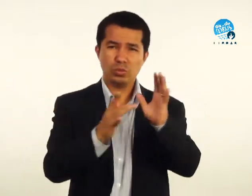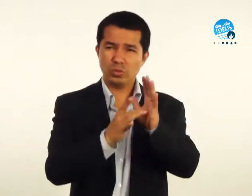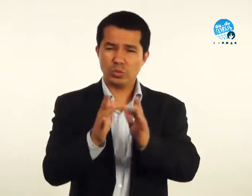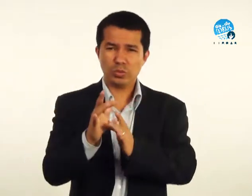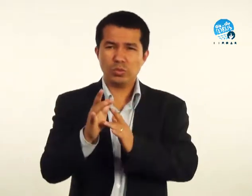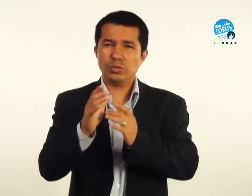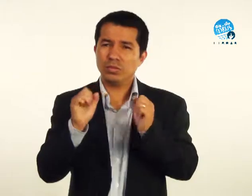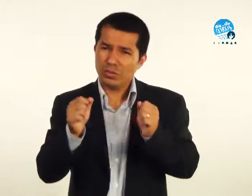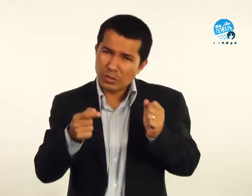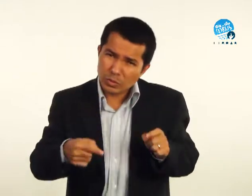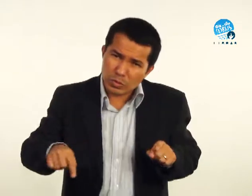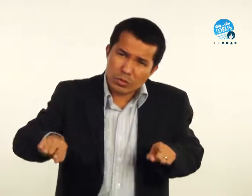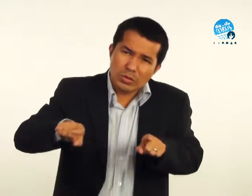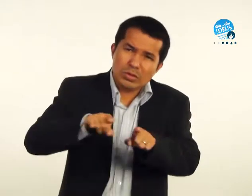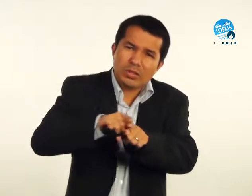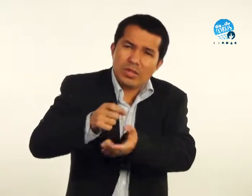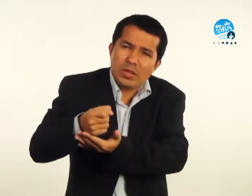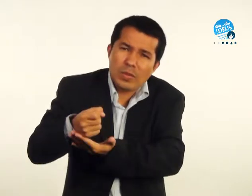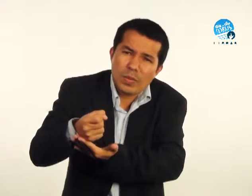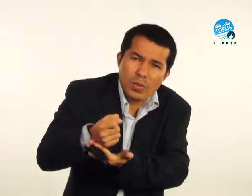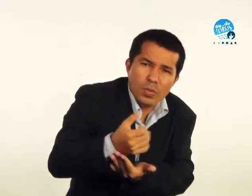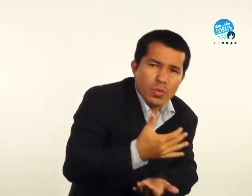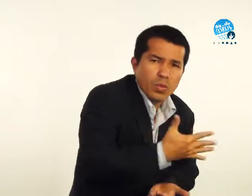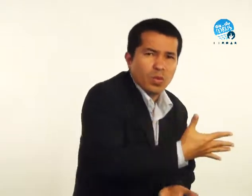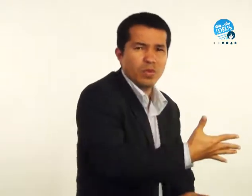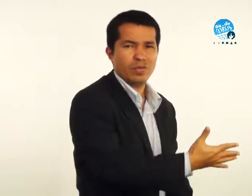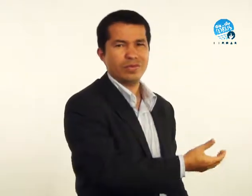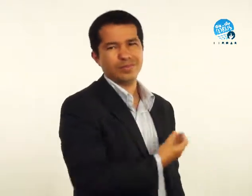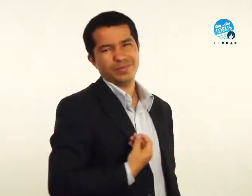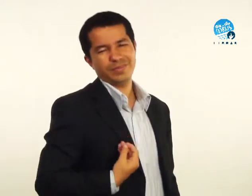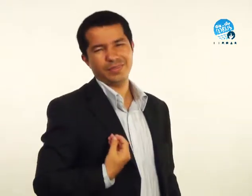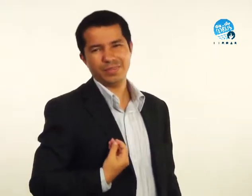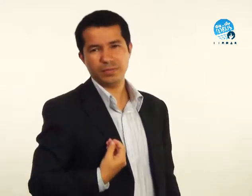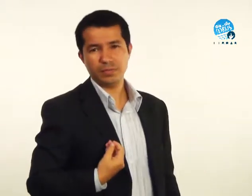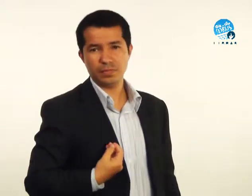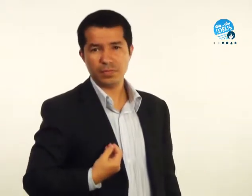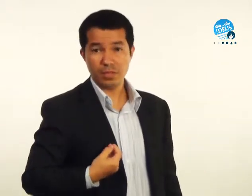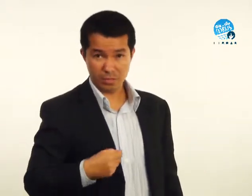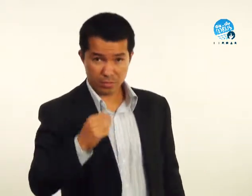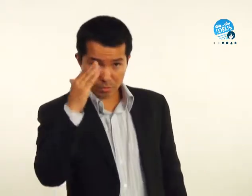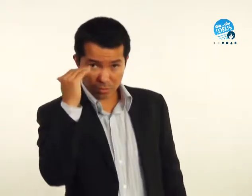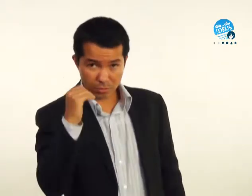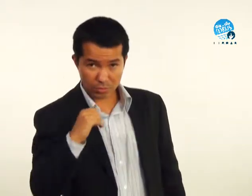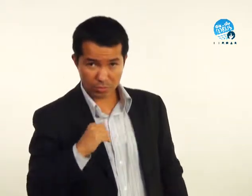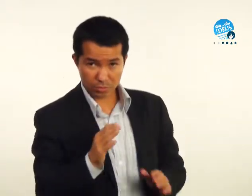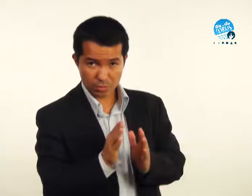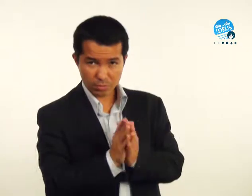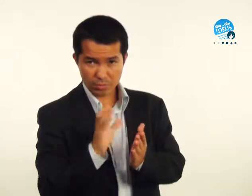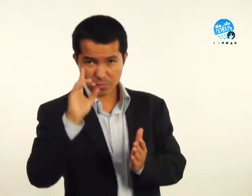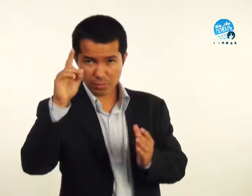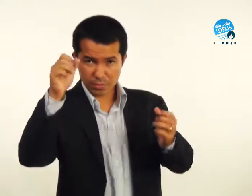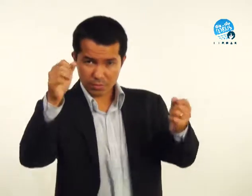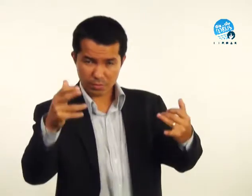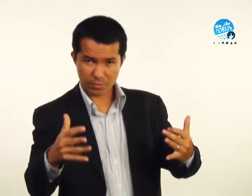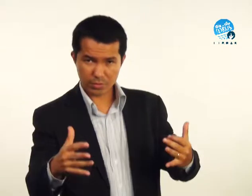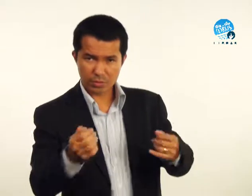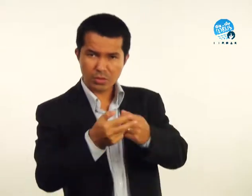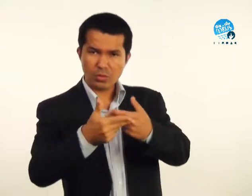Transforma a nossa vida. Faz de novo, faz um novo começo. A palavra de Deus diz: